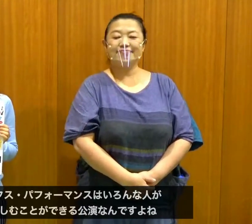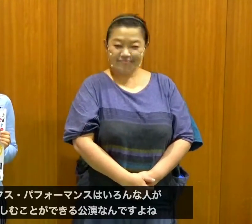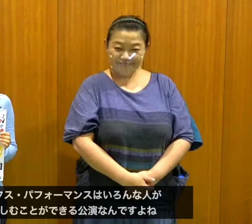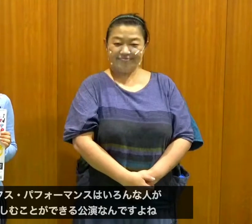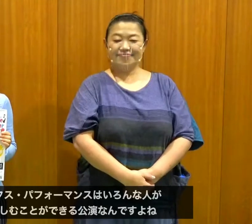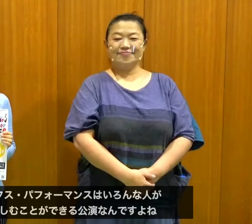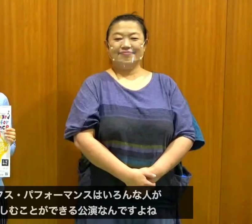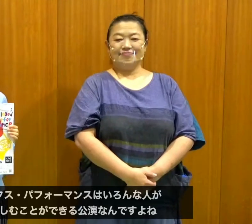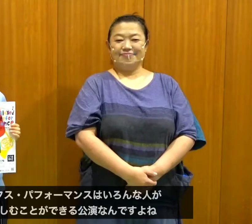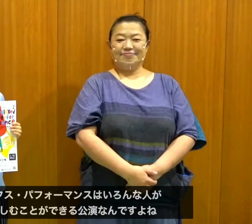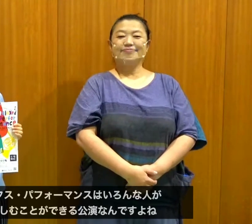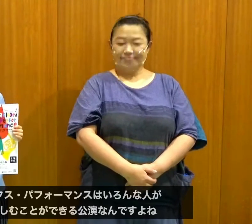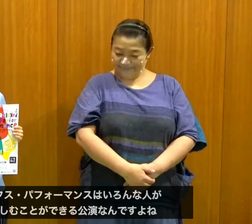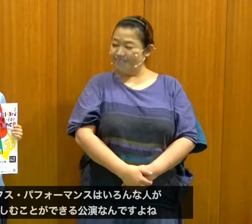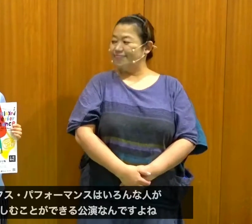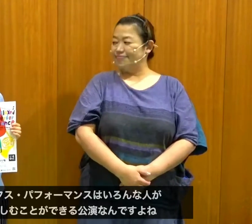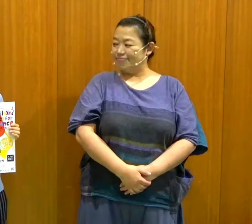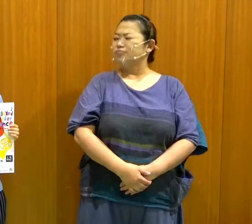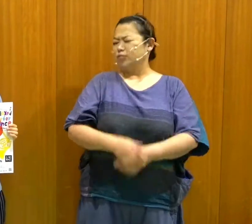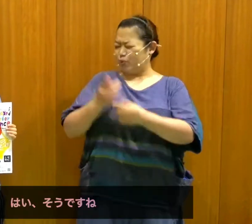ができる公演なんですよね。